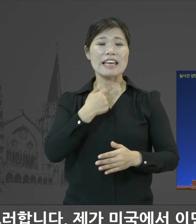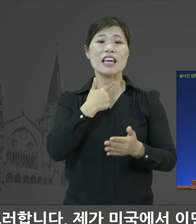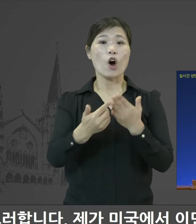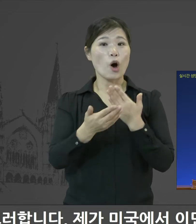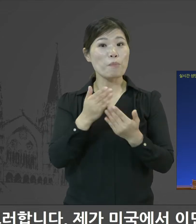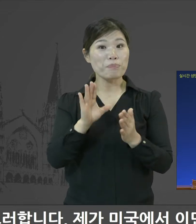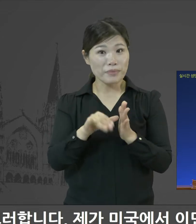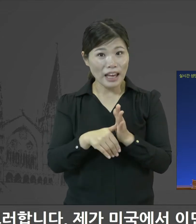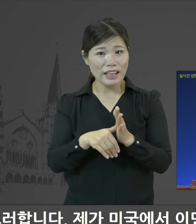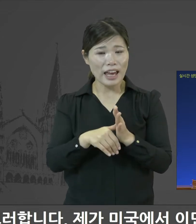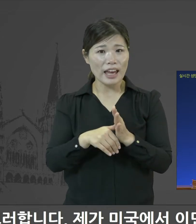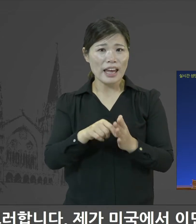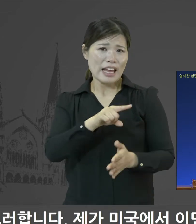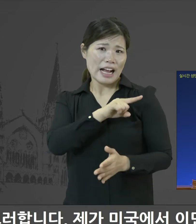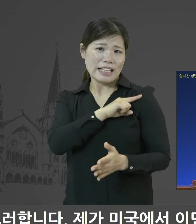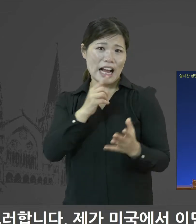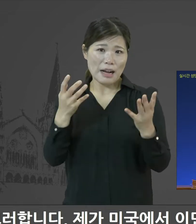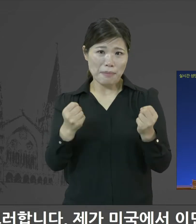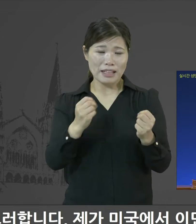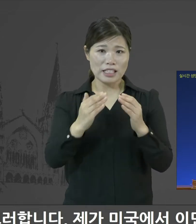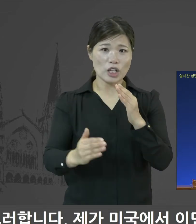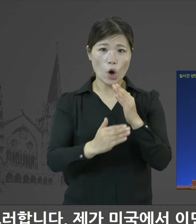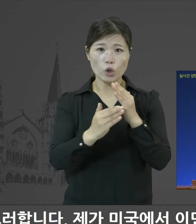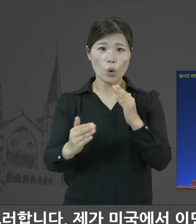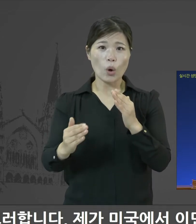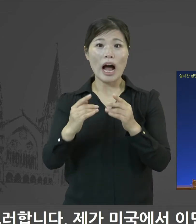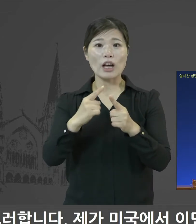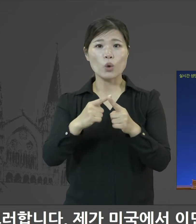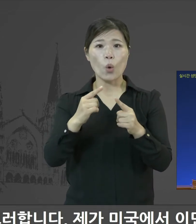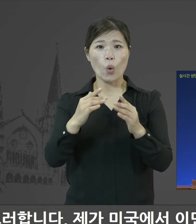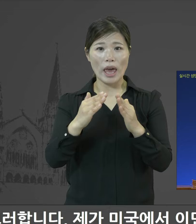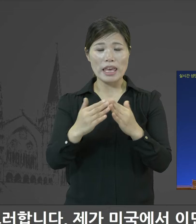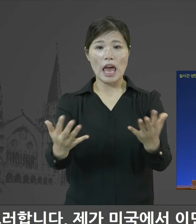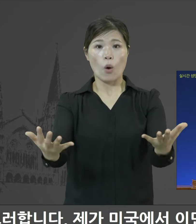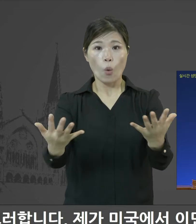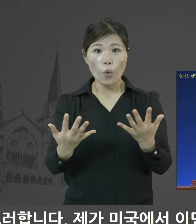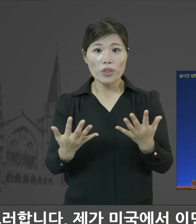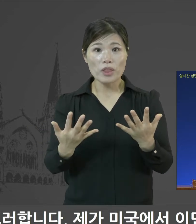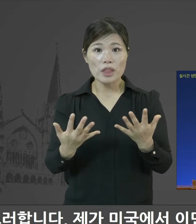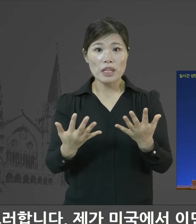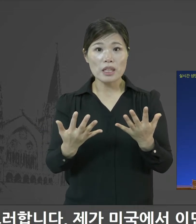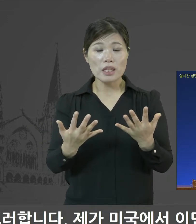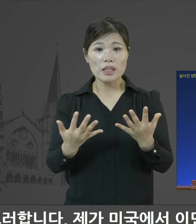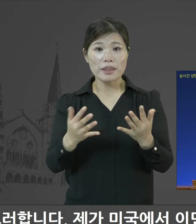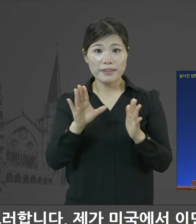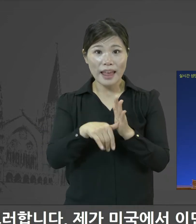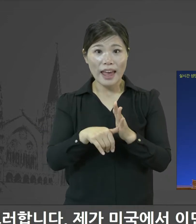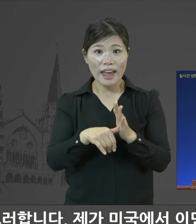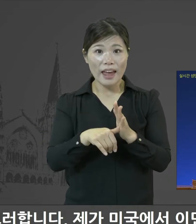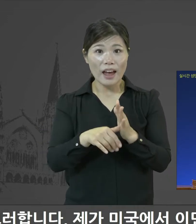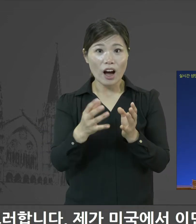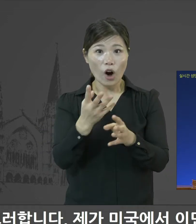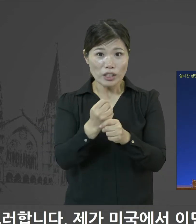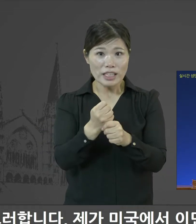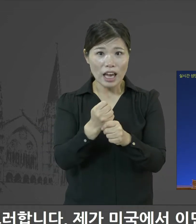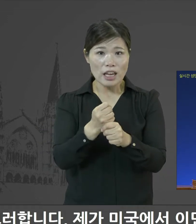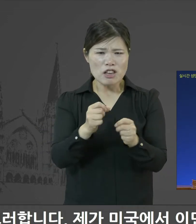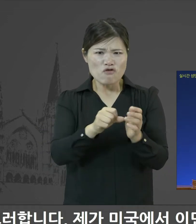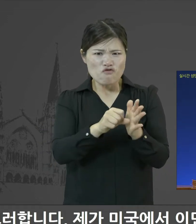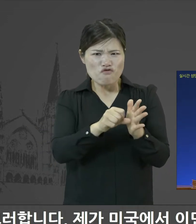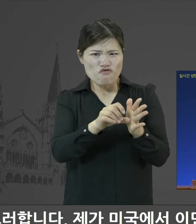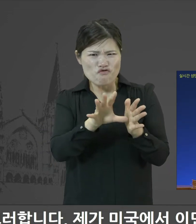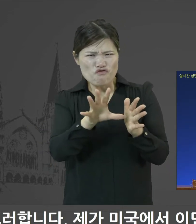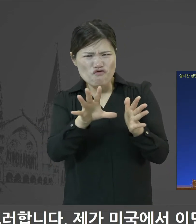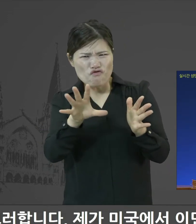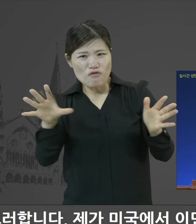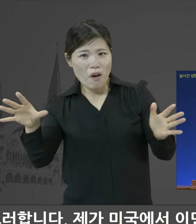경험상 가장 많은 성도가 교회에 온 적이 언제인 줄 아십니까? 유명한 연예인이 교회에서